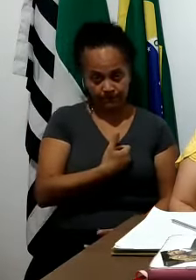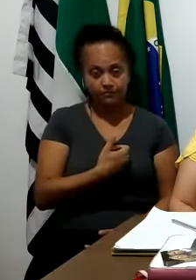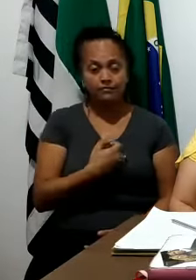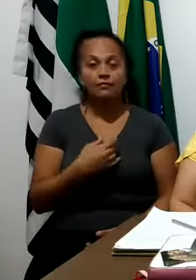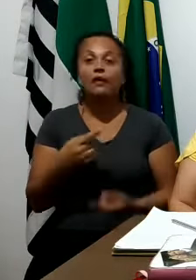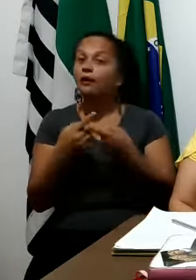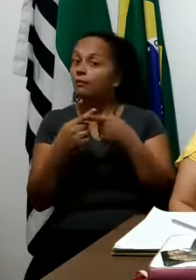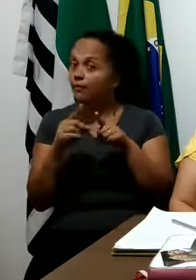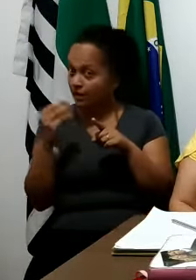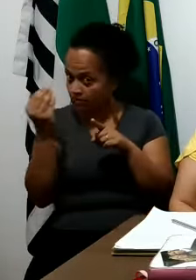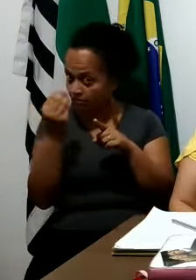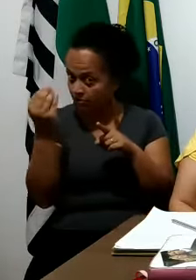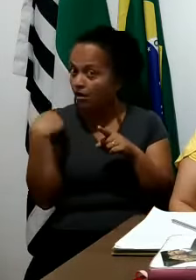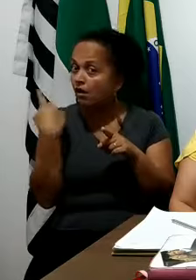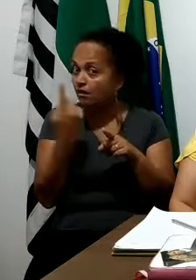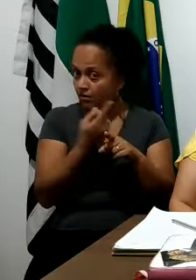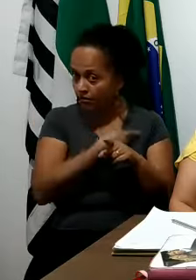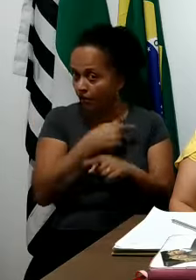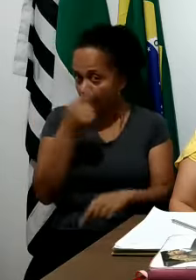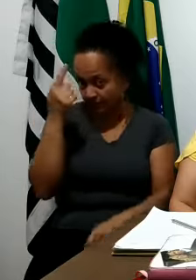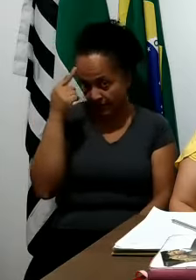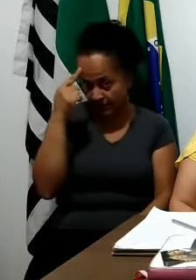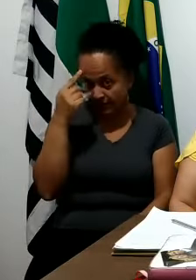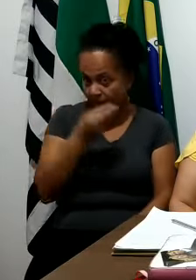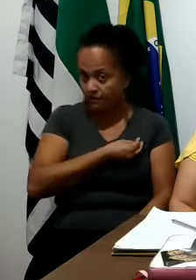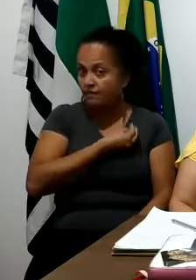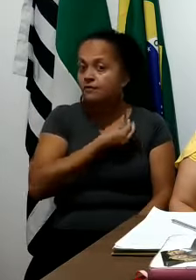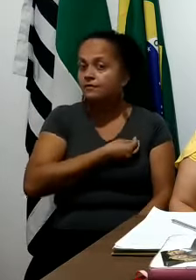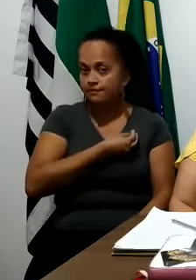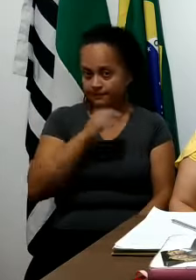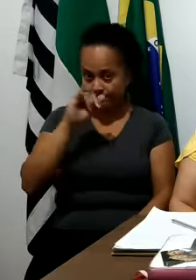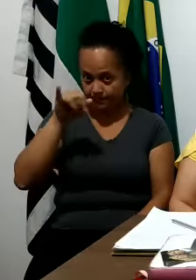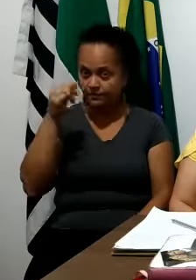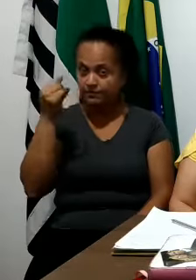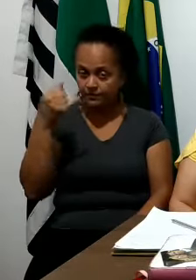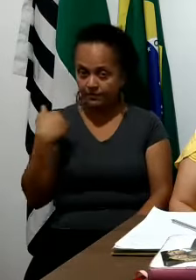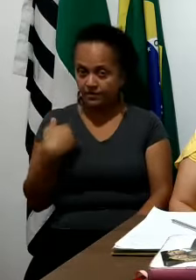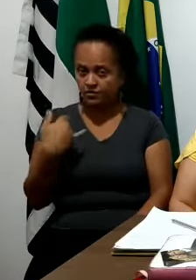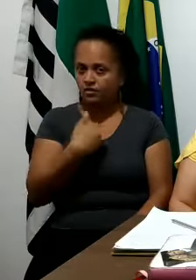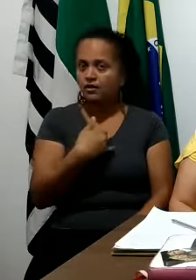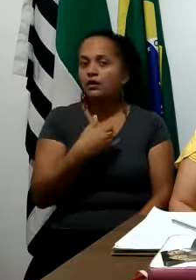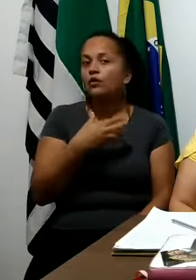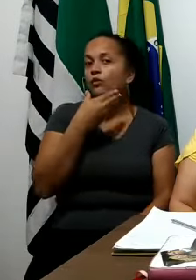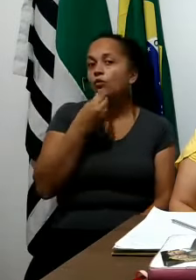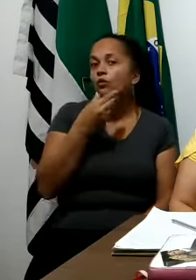de José, aos 17 anos, quando ele foi jogado ali naquela cisterna,